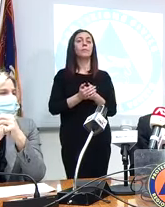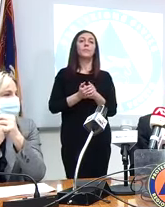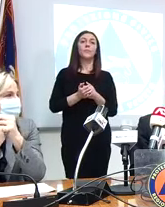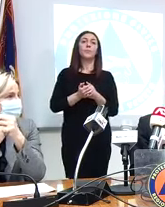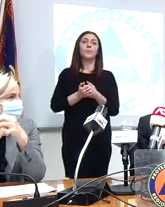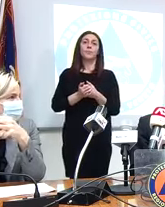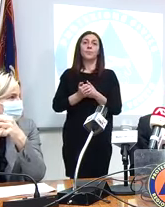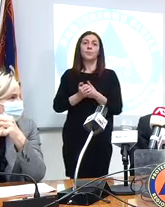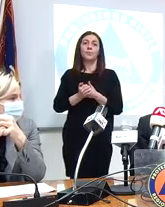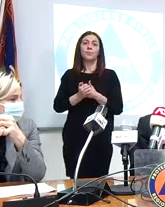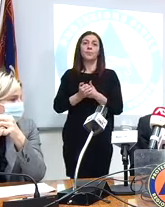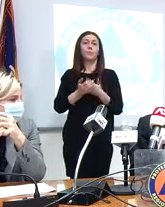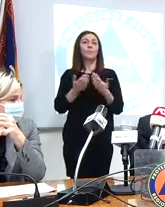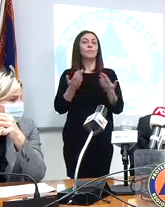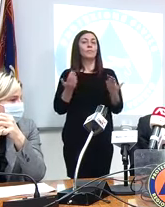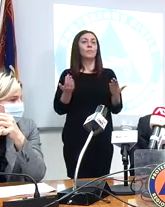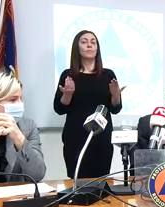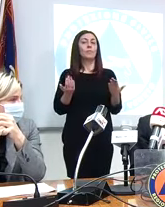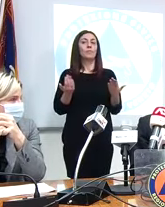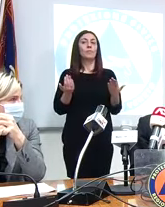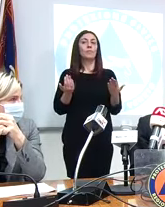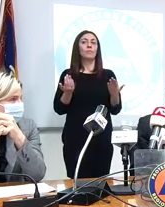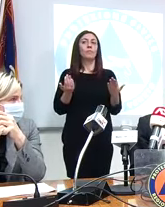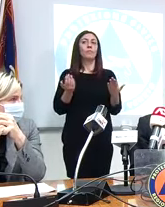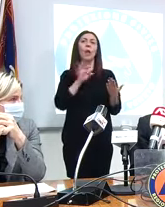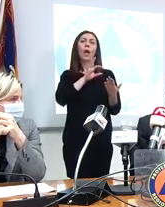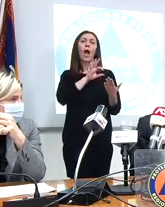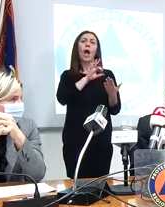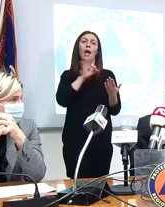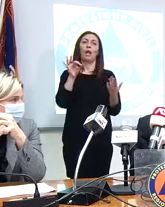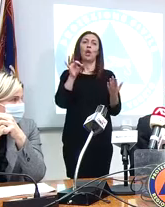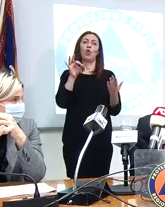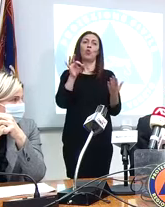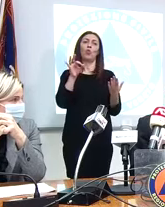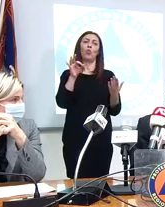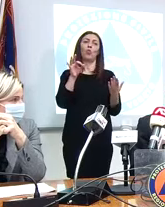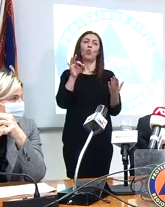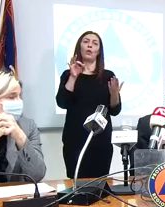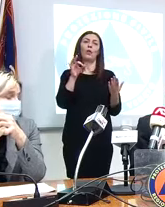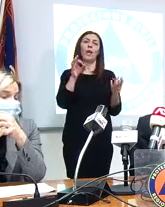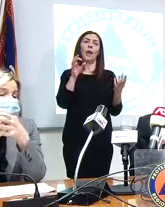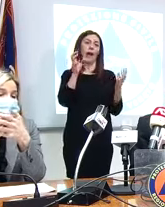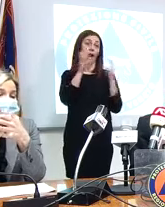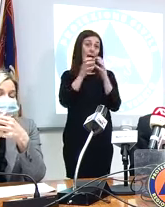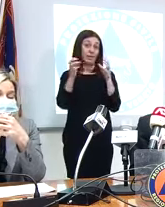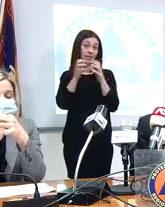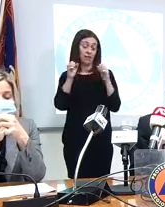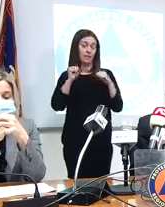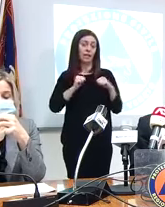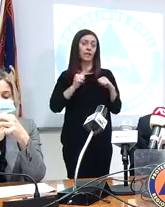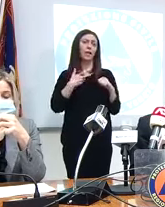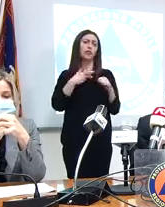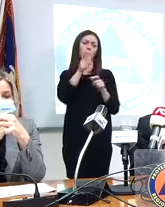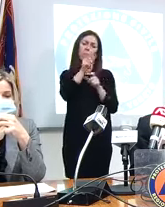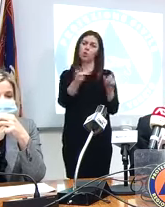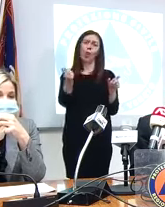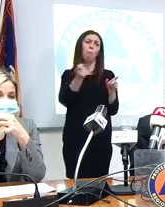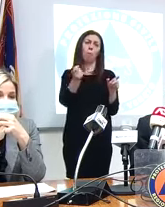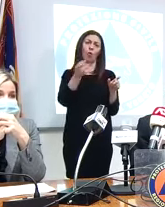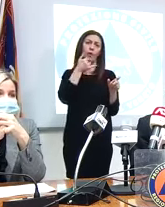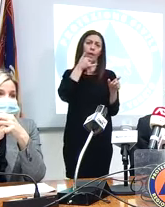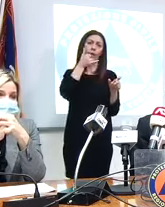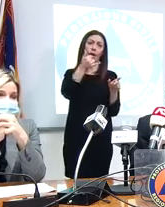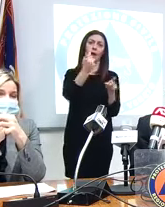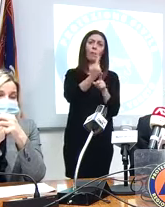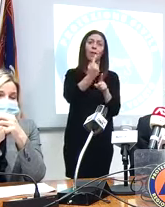Allora ci sono aziende che hanno poche persone da richiamare e quindi verosimilmente riassorbiranno la